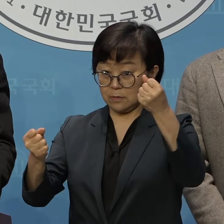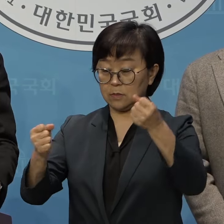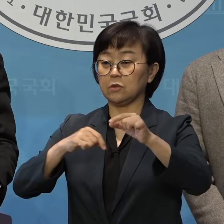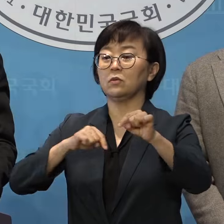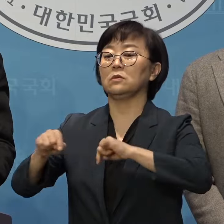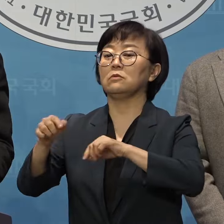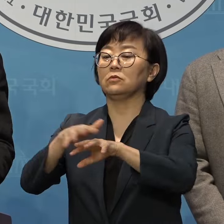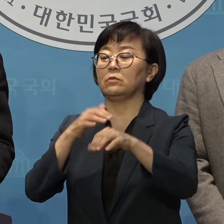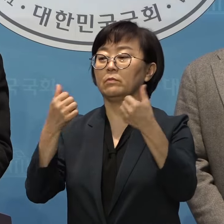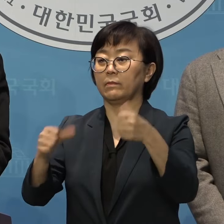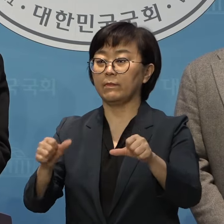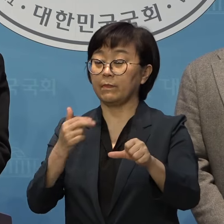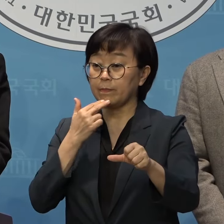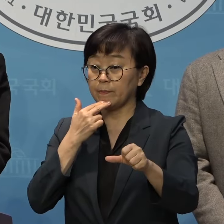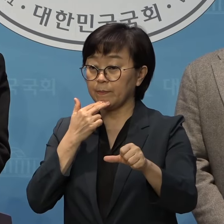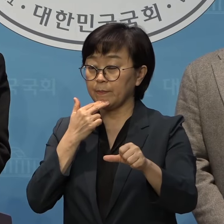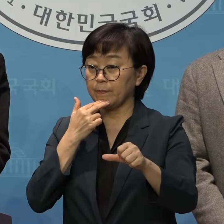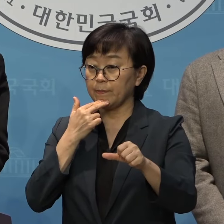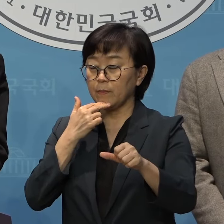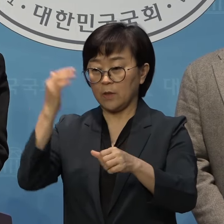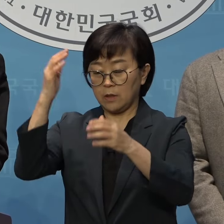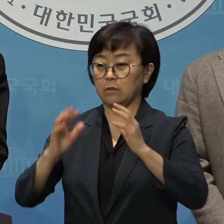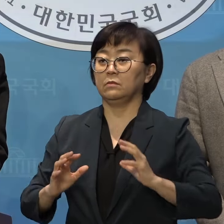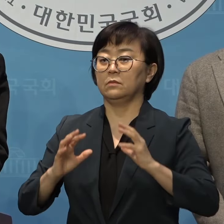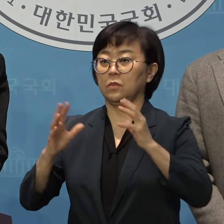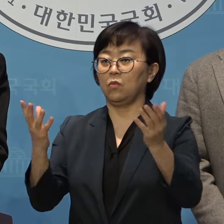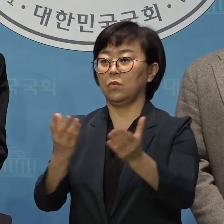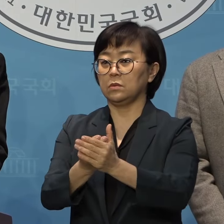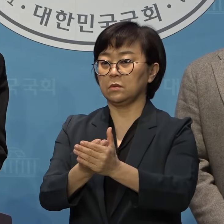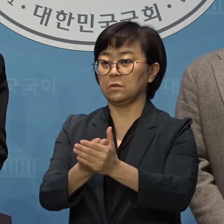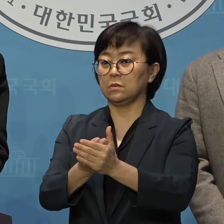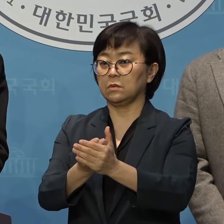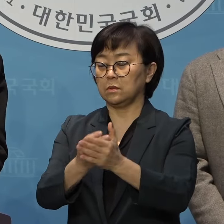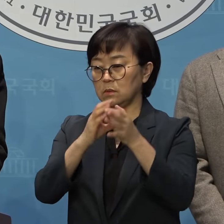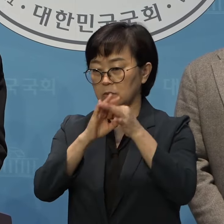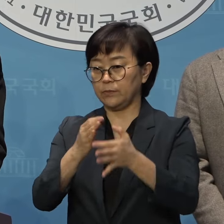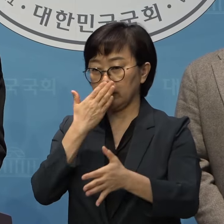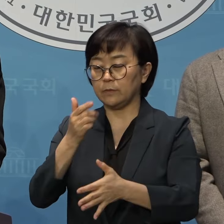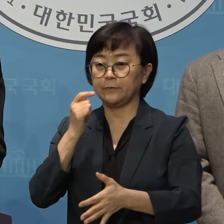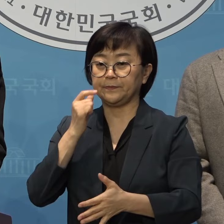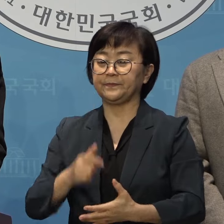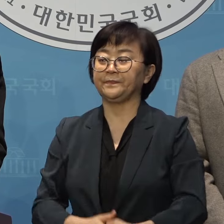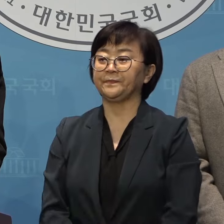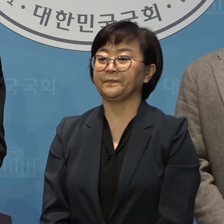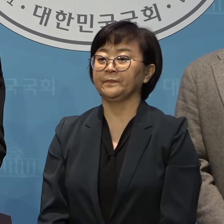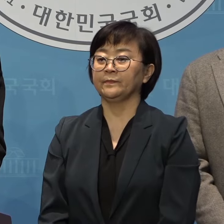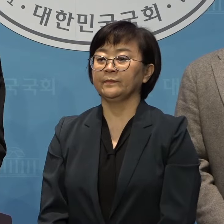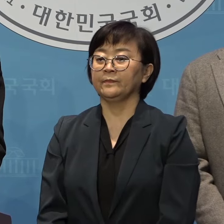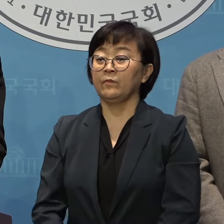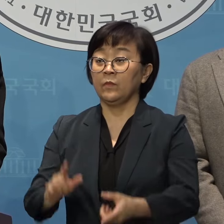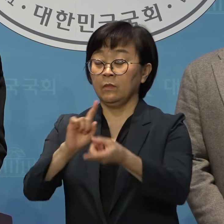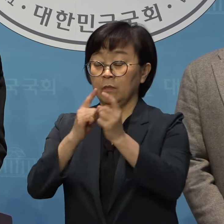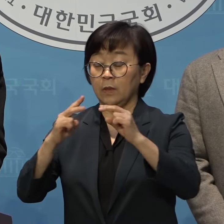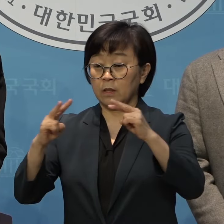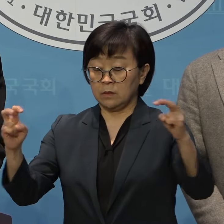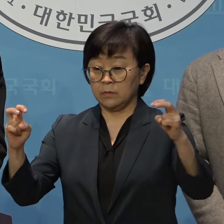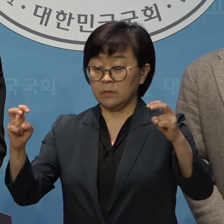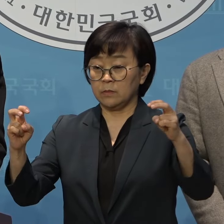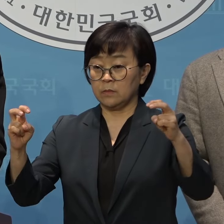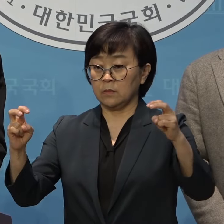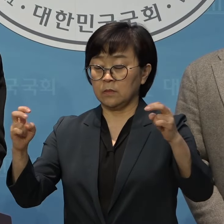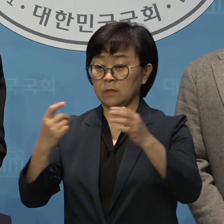구조를 깨지 않고는 대한민국이 온전하게 지속될 수 없습니다. 서로를 싫어하고